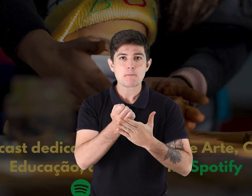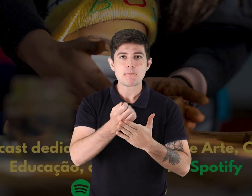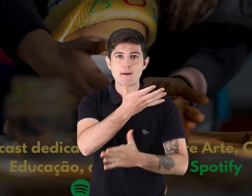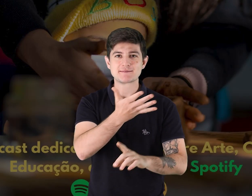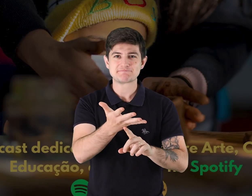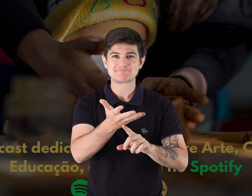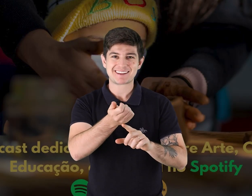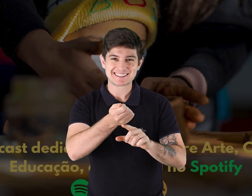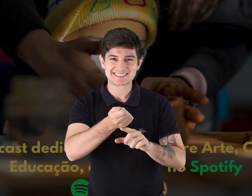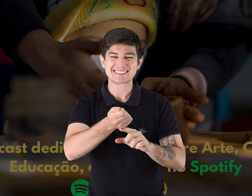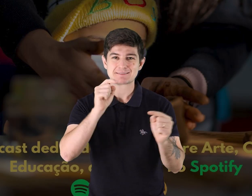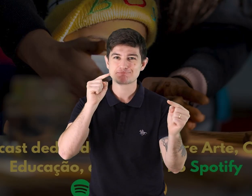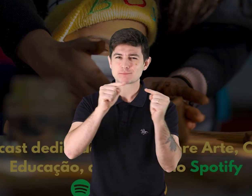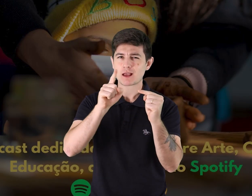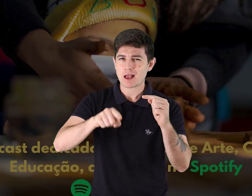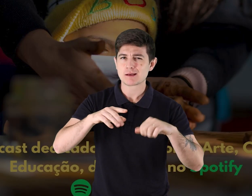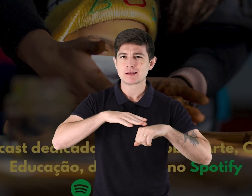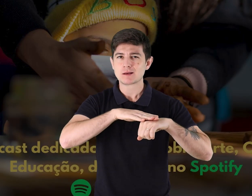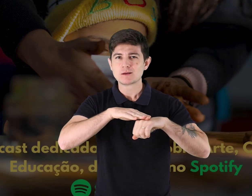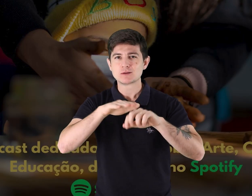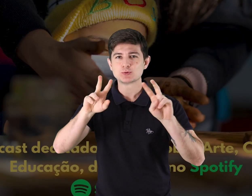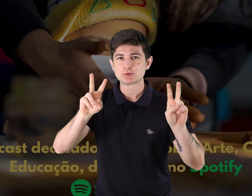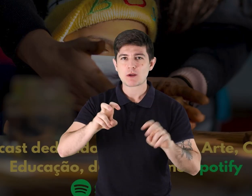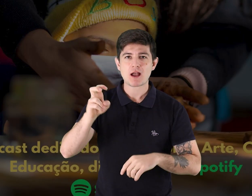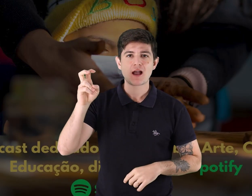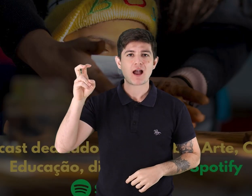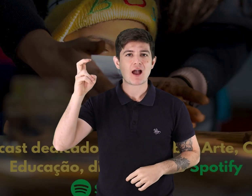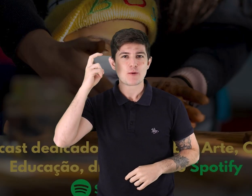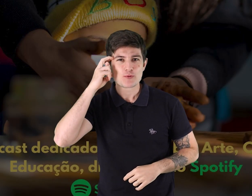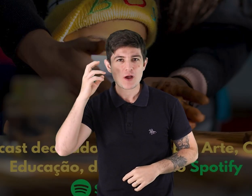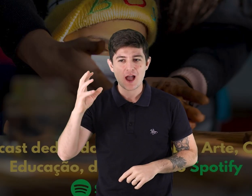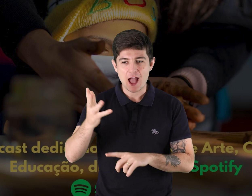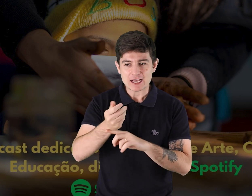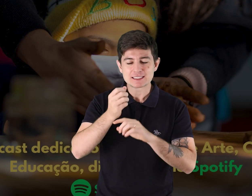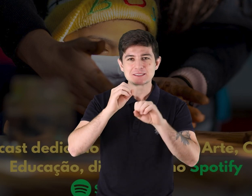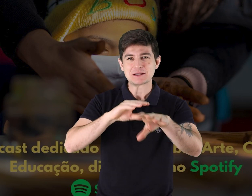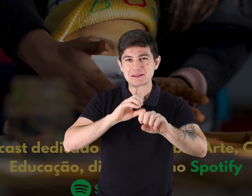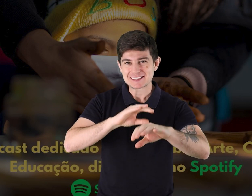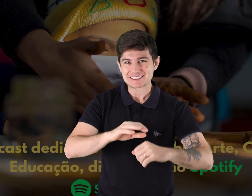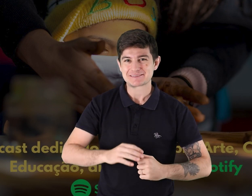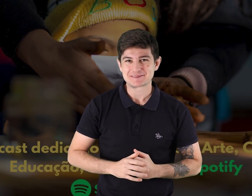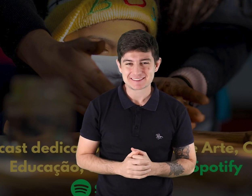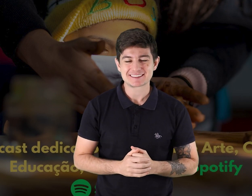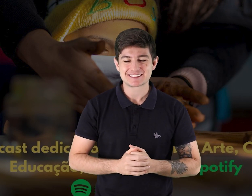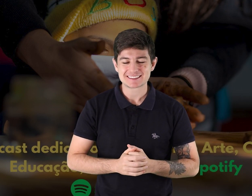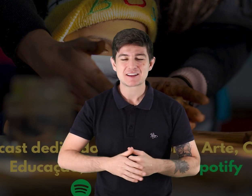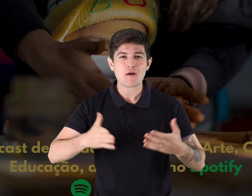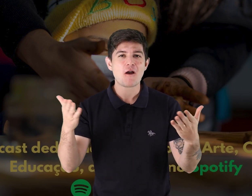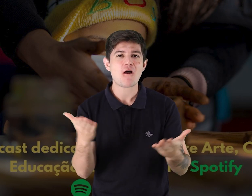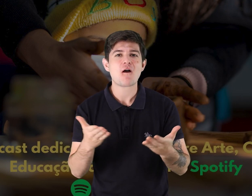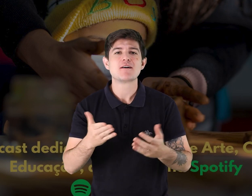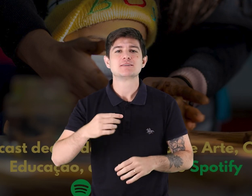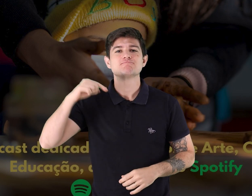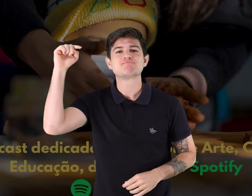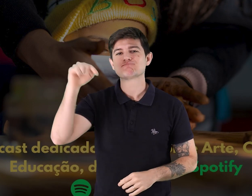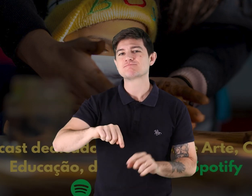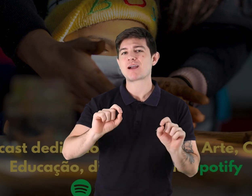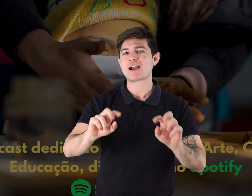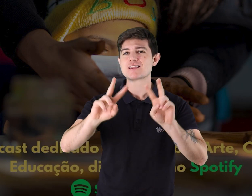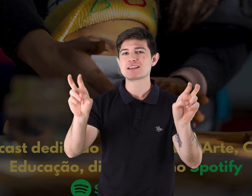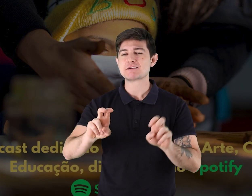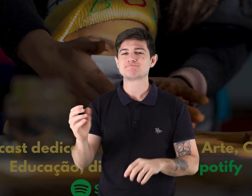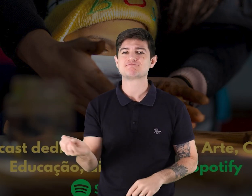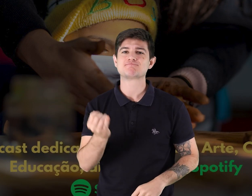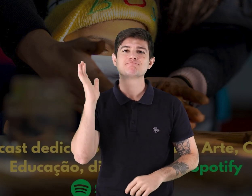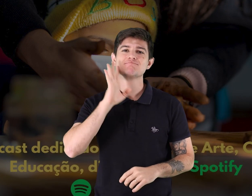Pod do Arte, um podcast dedicado a falar sobre arte, cultura e educação. Então estamos aqui